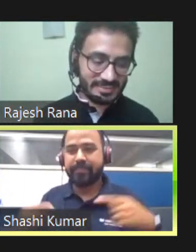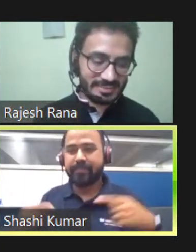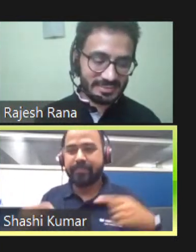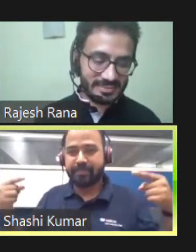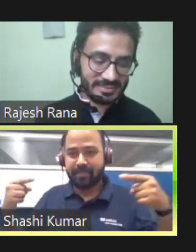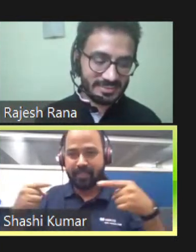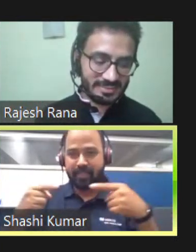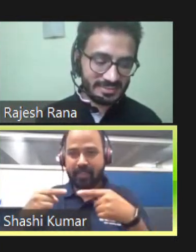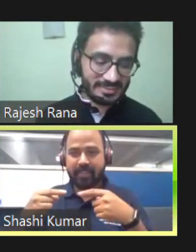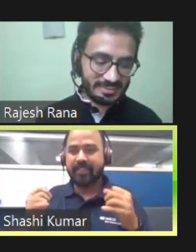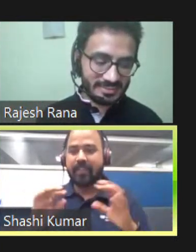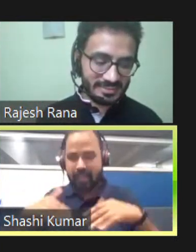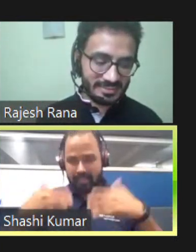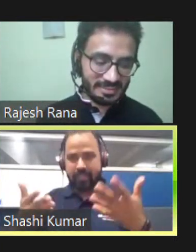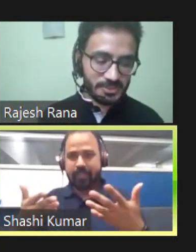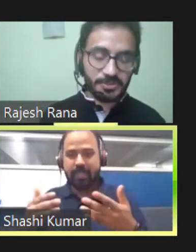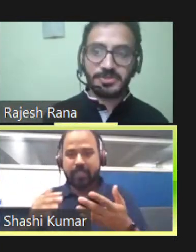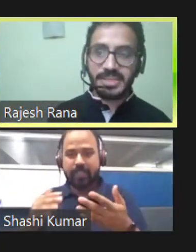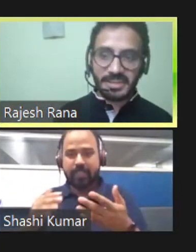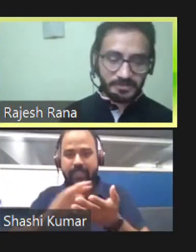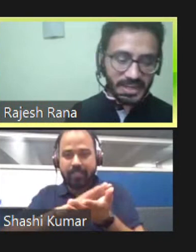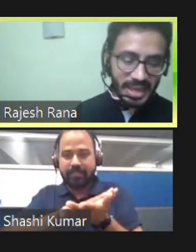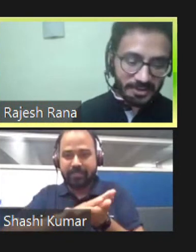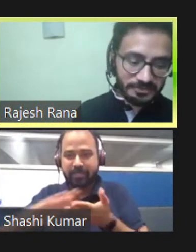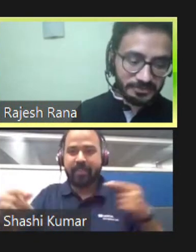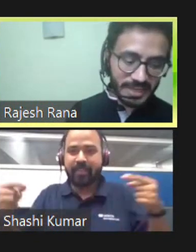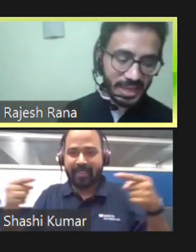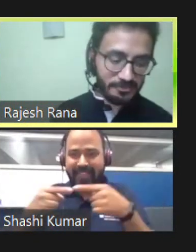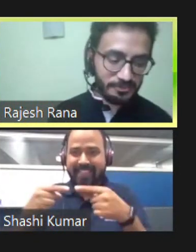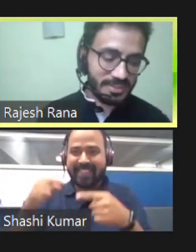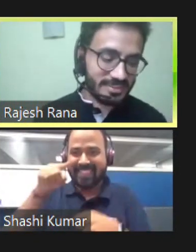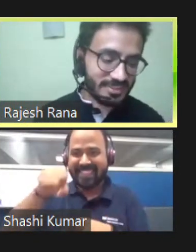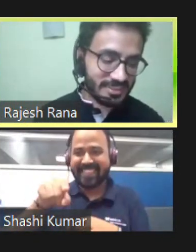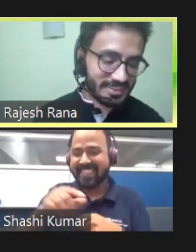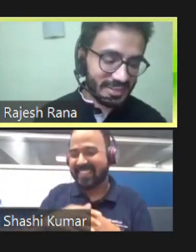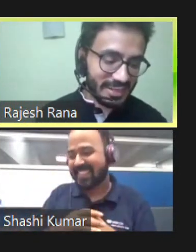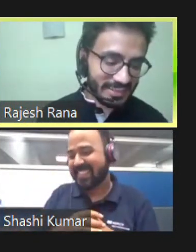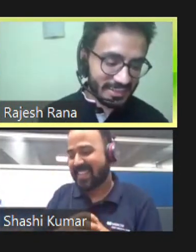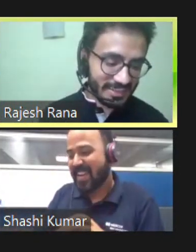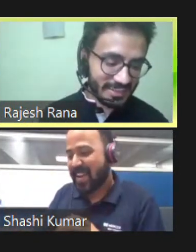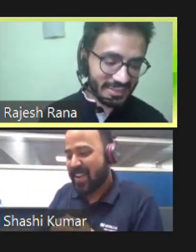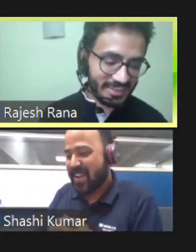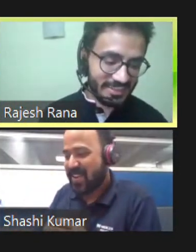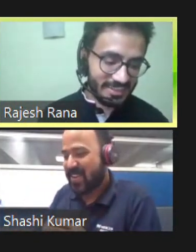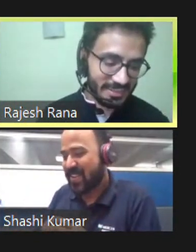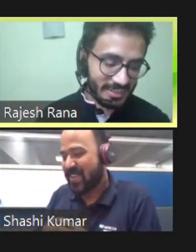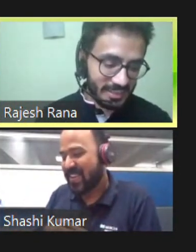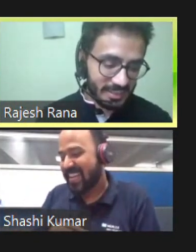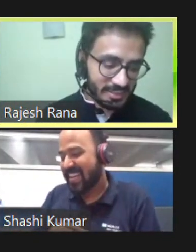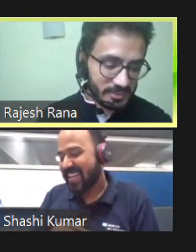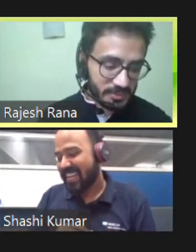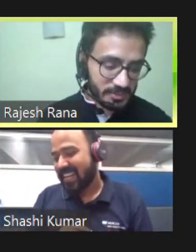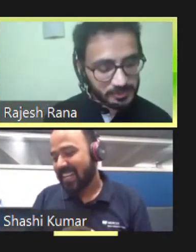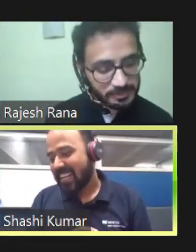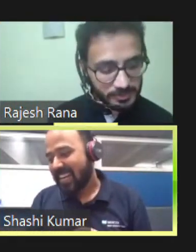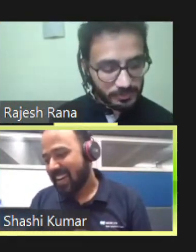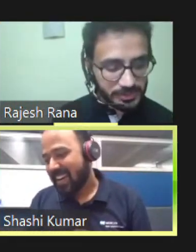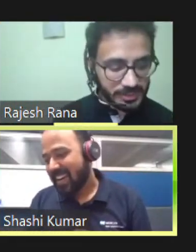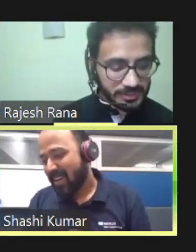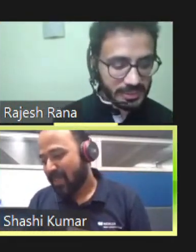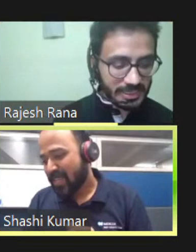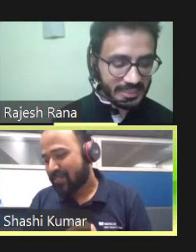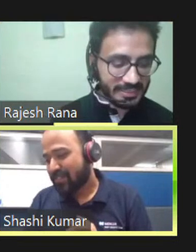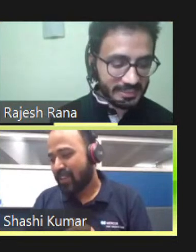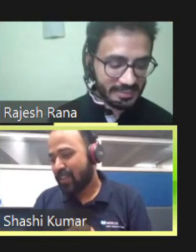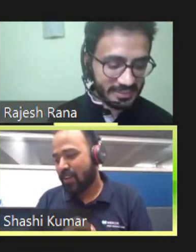है. Okay. So we have one answer is correct, I think. Yeah. So